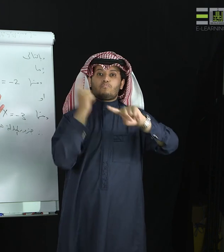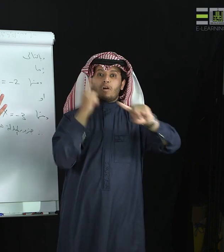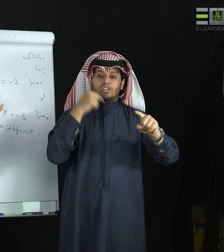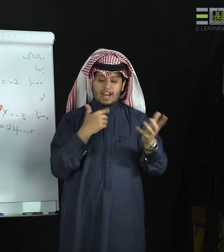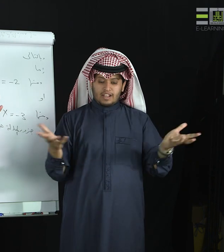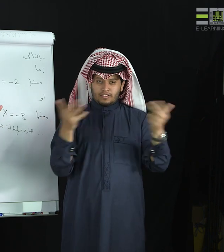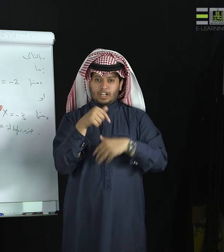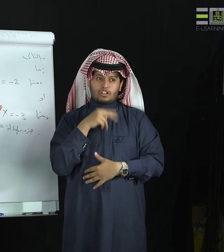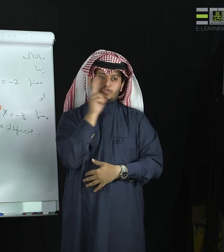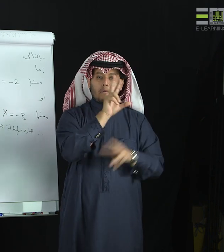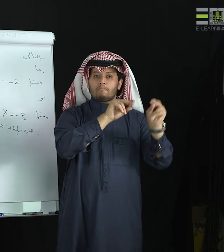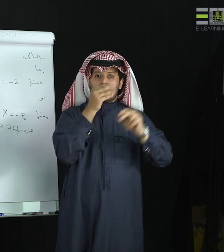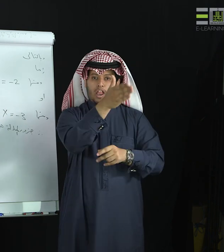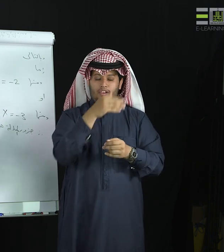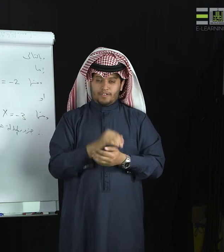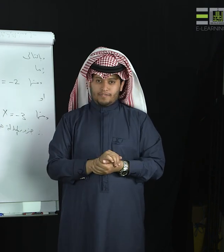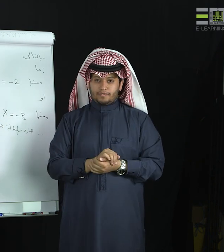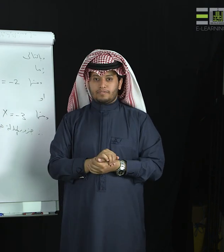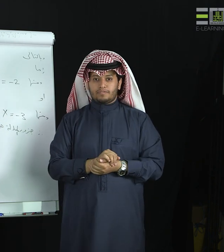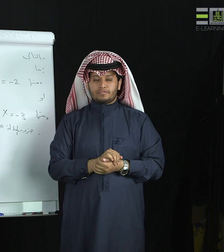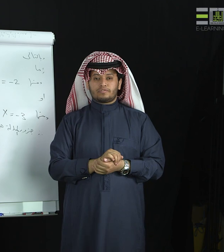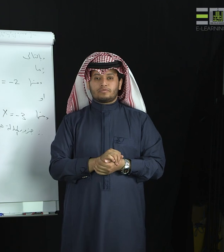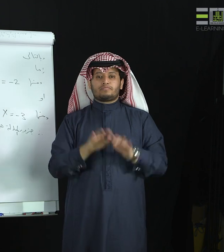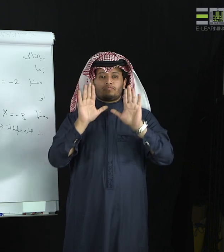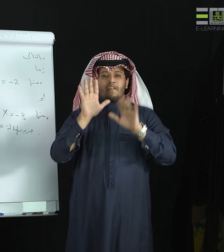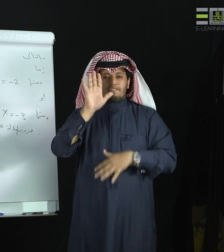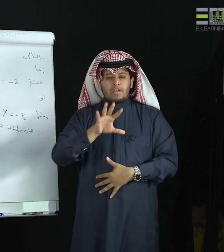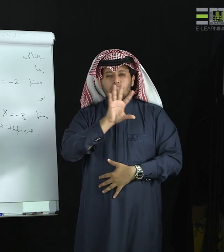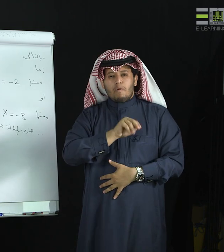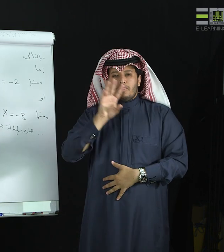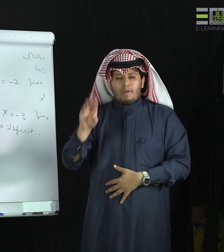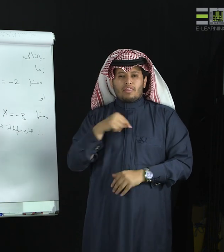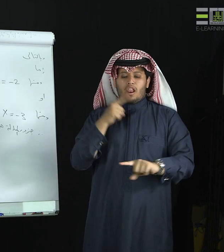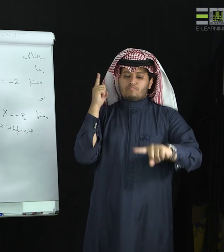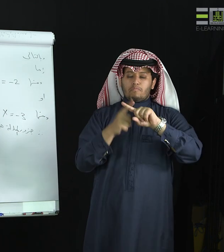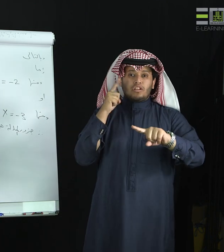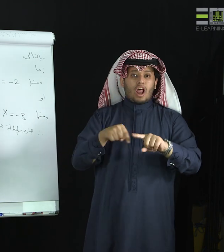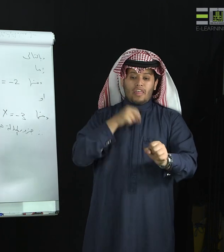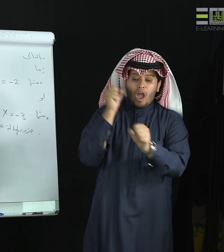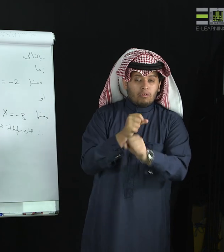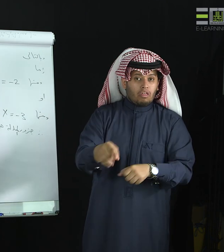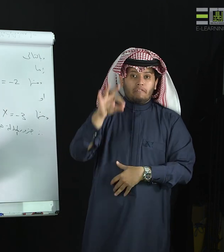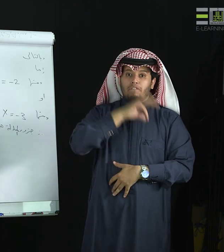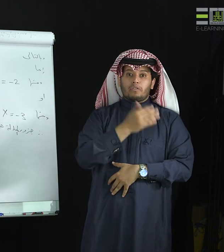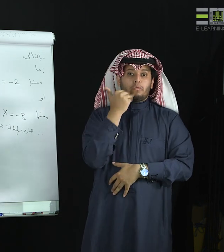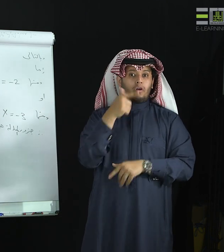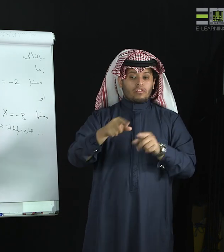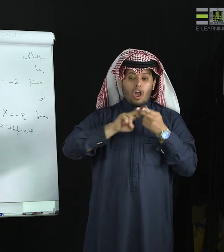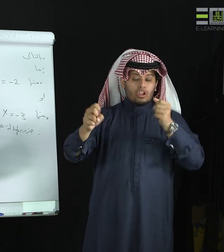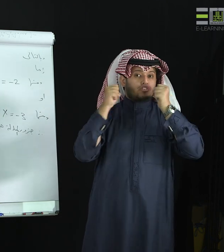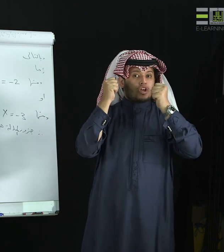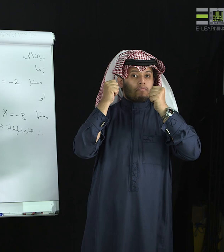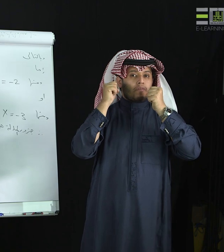بالتحليل المباشر زي ما شفنا. في بعض الحالات التحليل المباشر ما بيجيبش نتيجة، بيكون صعب جدا ان احنا نوصل لنتيجة